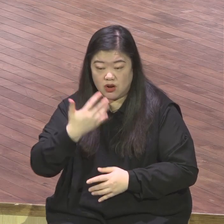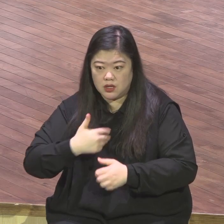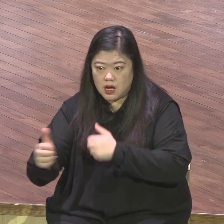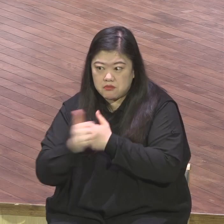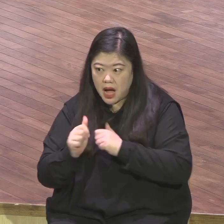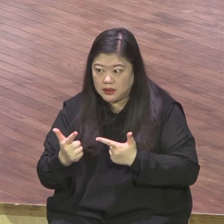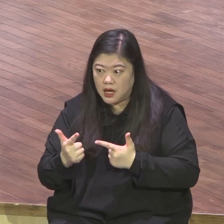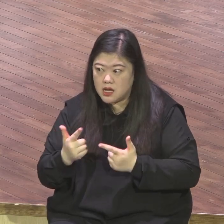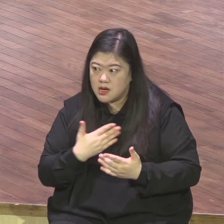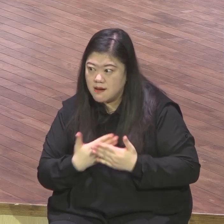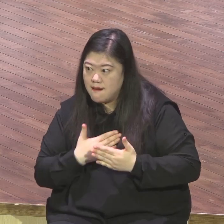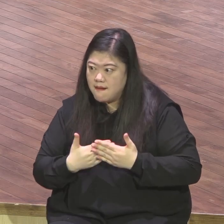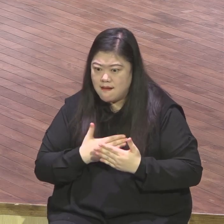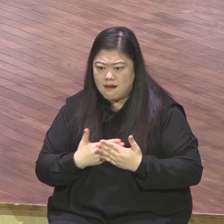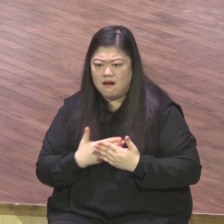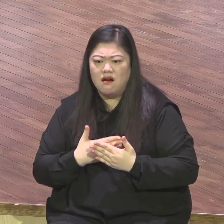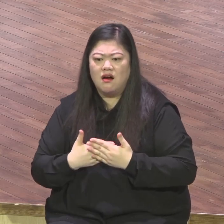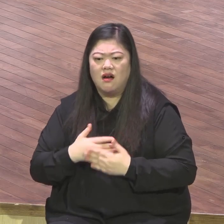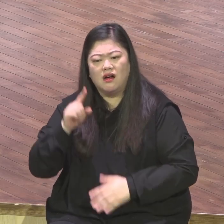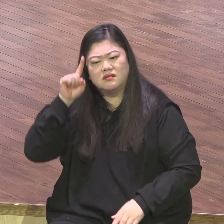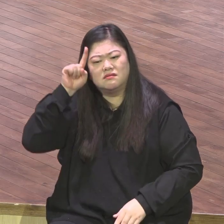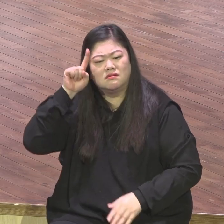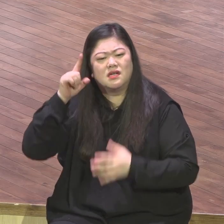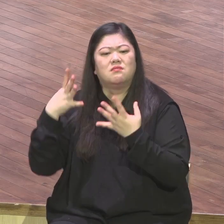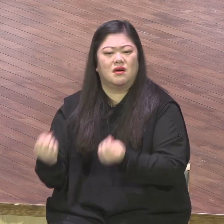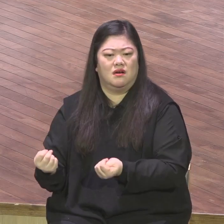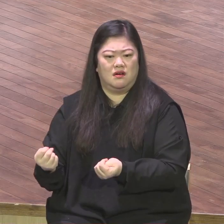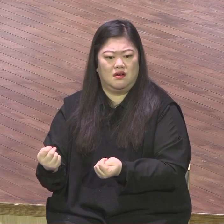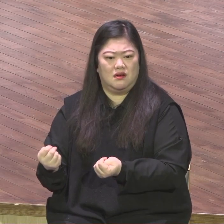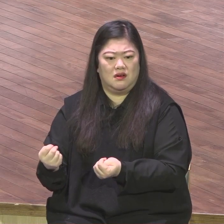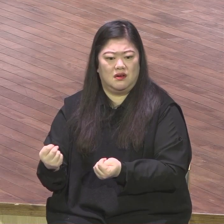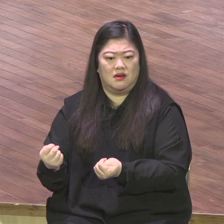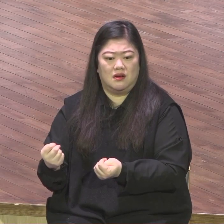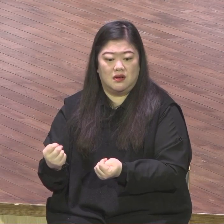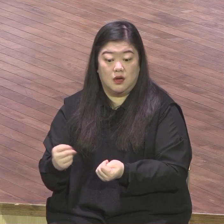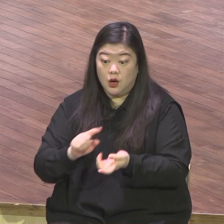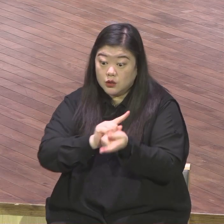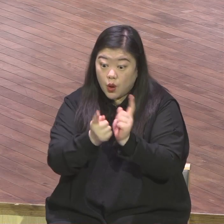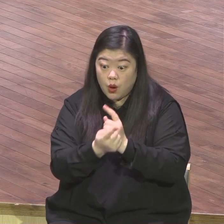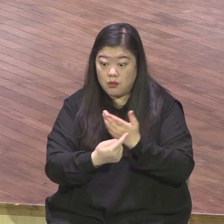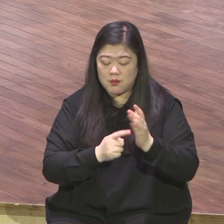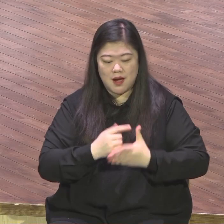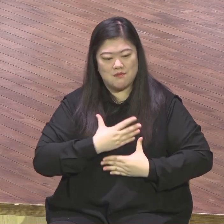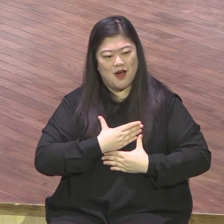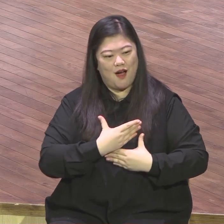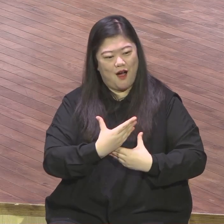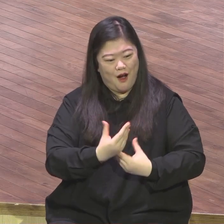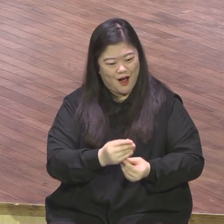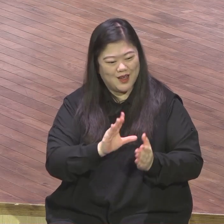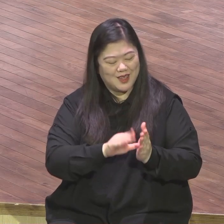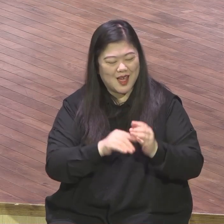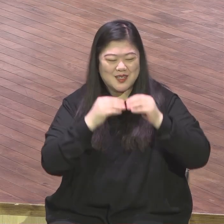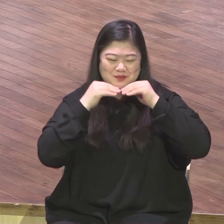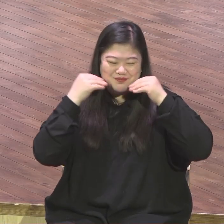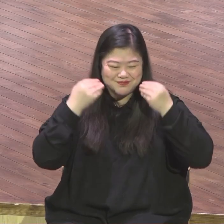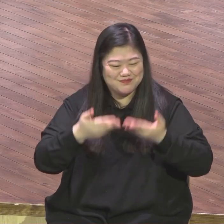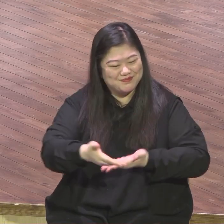결국요 겸손은 교회를 평안으로 하나 되게 하지만은 교만은 교회를 분쟁 속으로